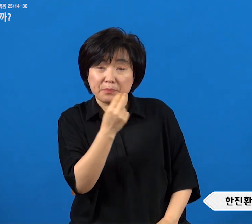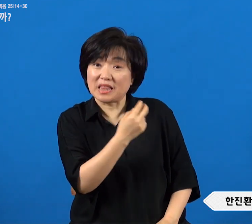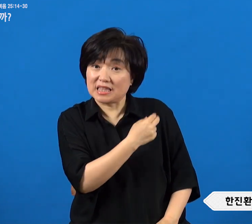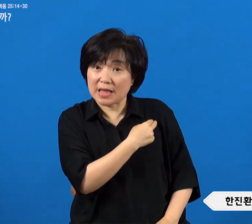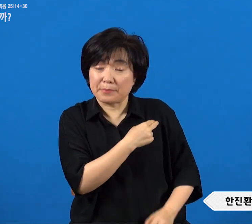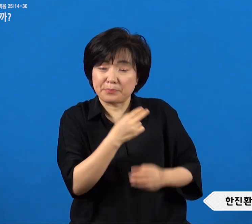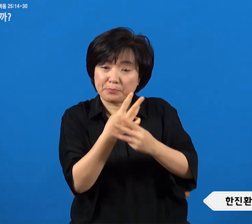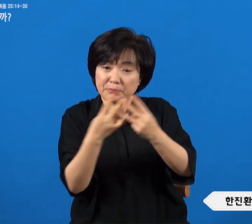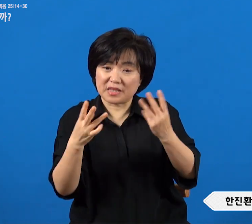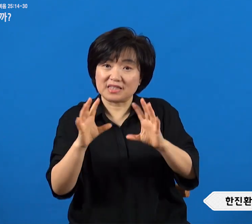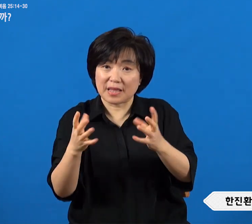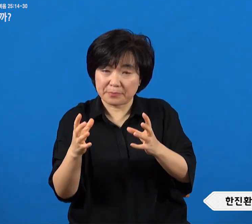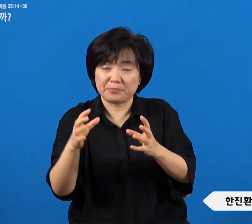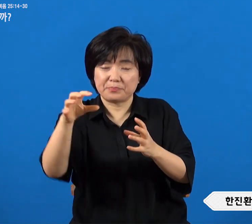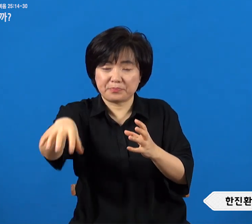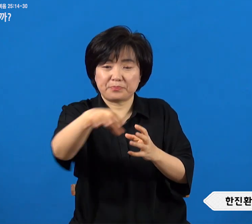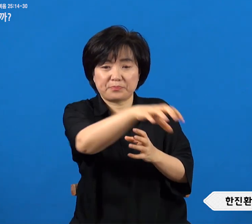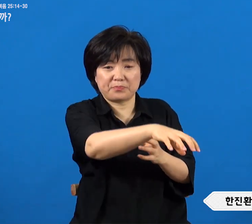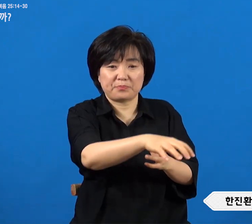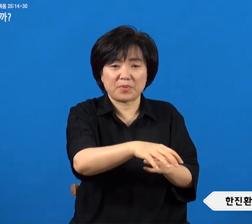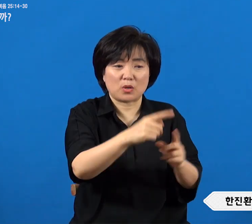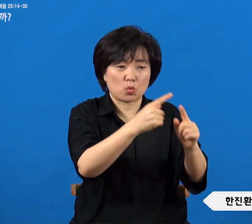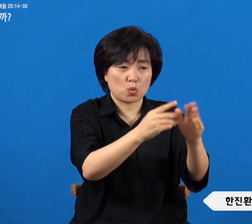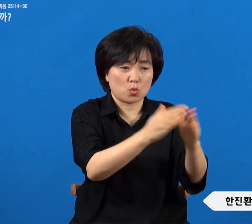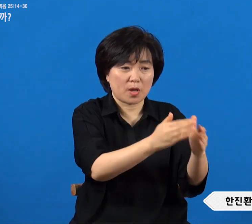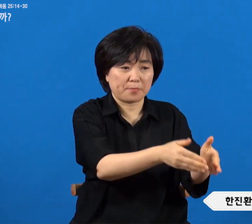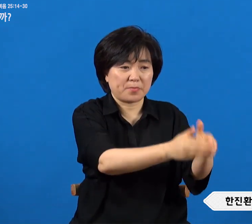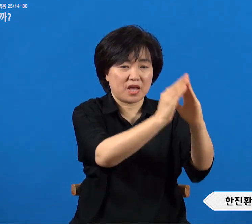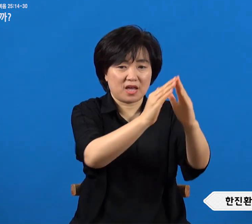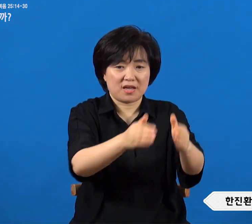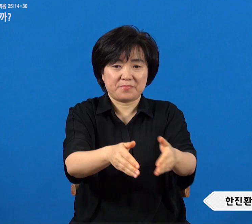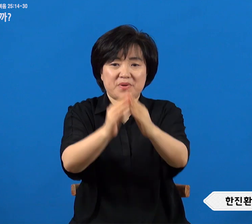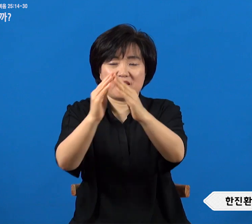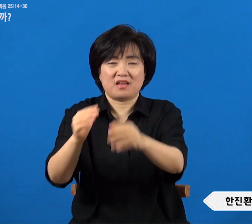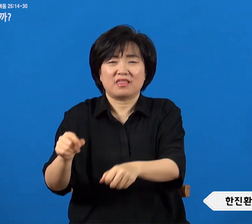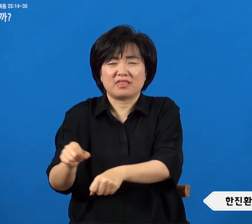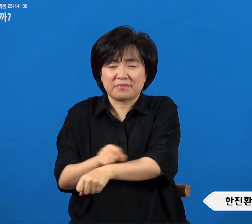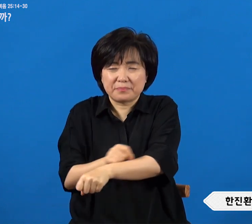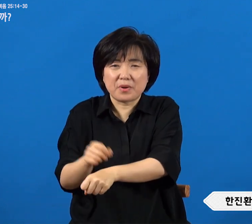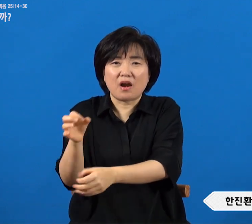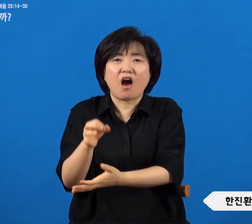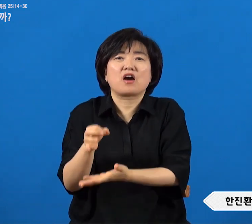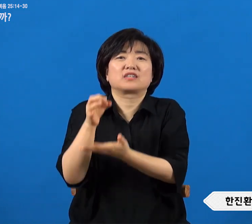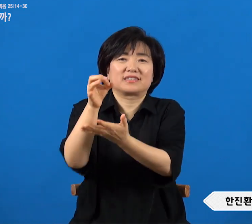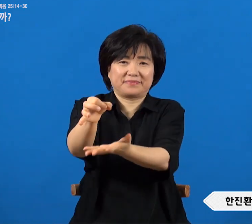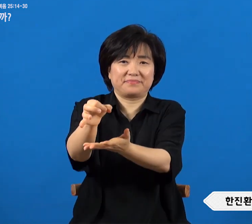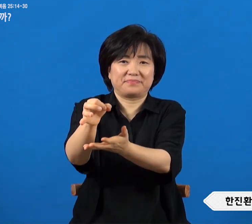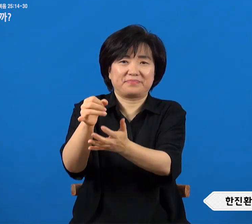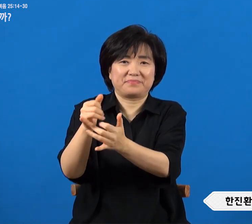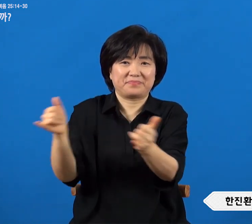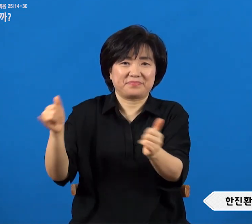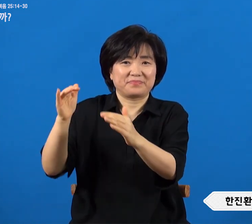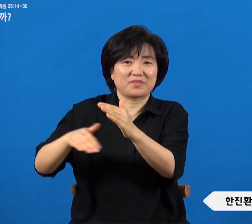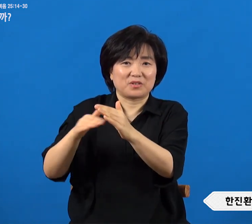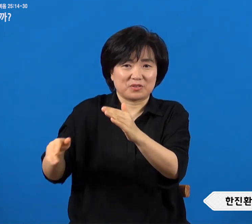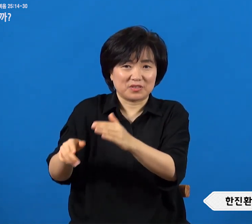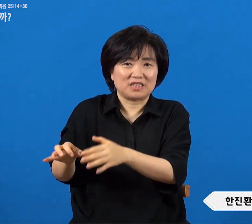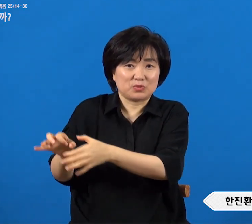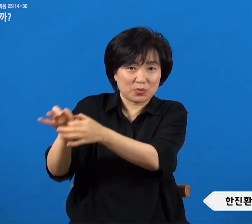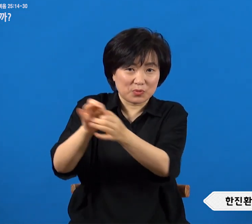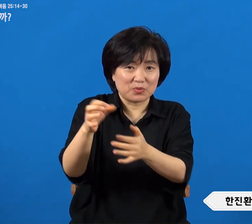있습니다. 다 특별 헌금을 하신 성도님들, 그 헌금을 통해서 이루어지고